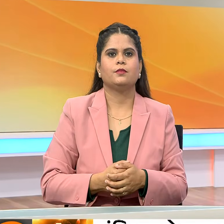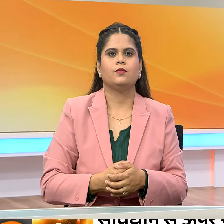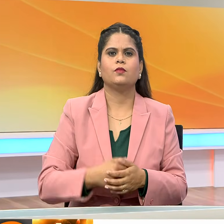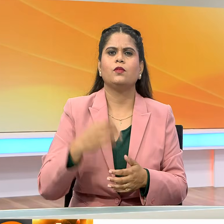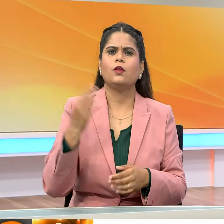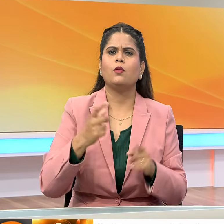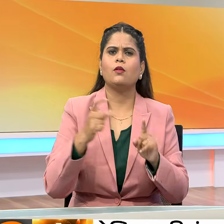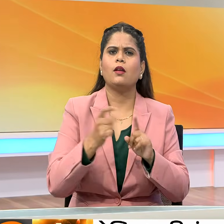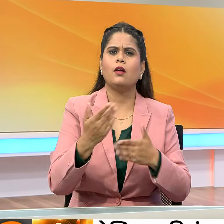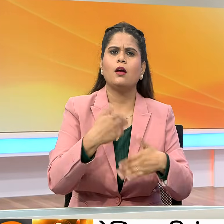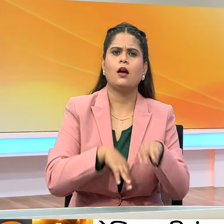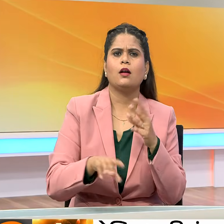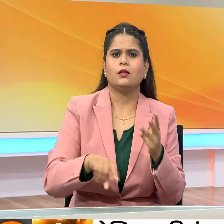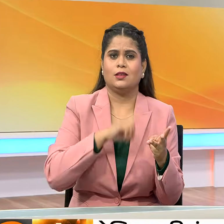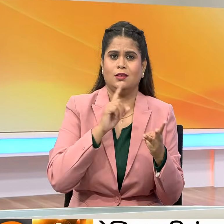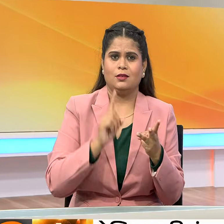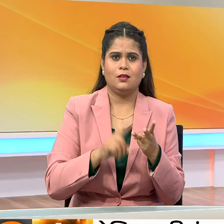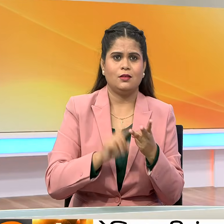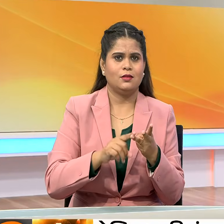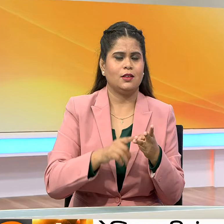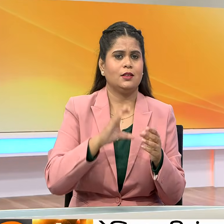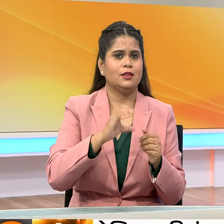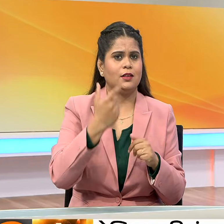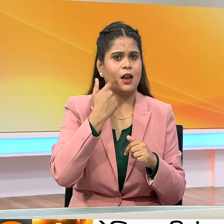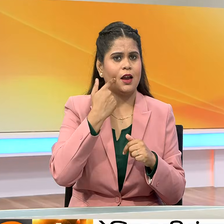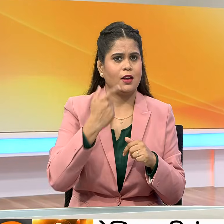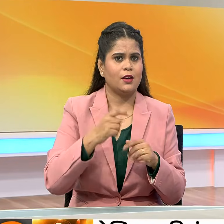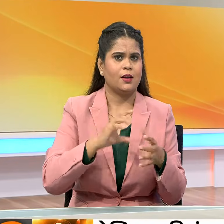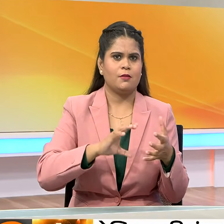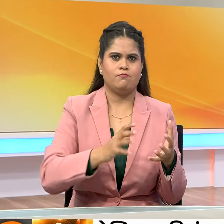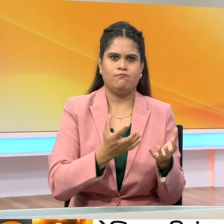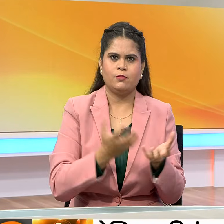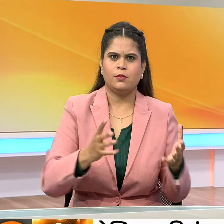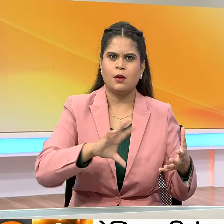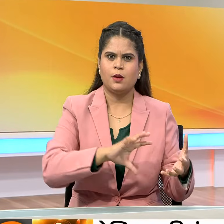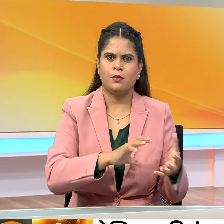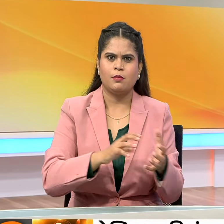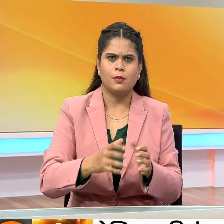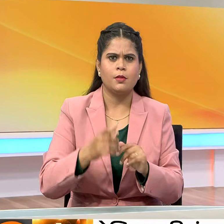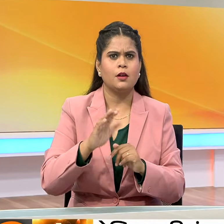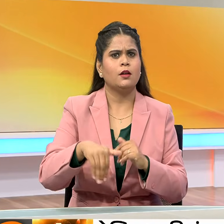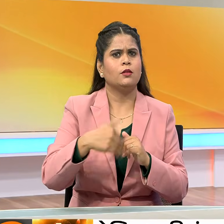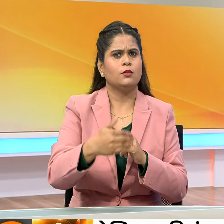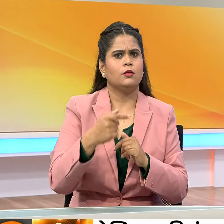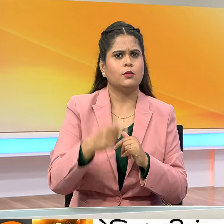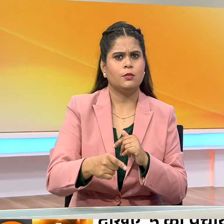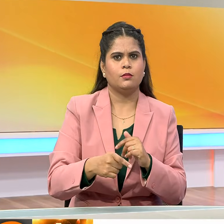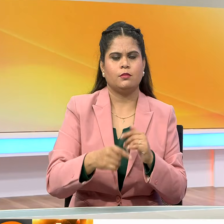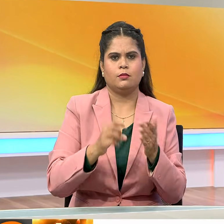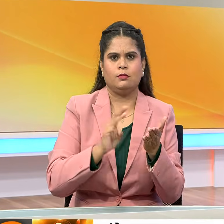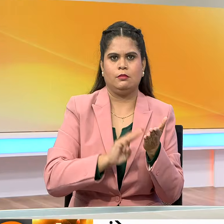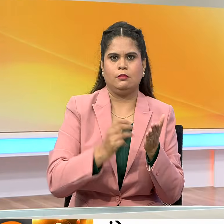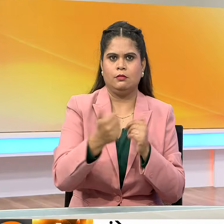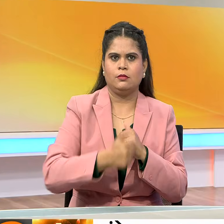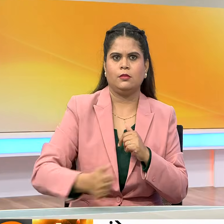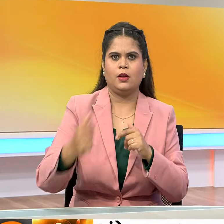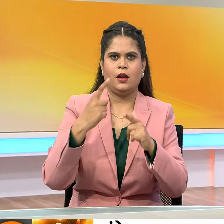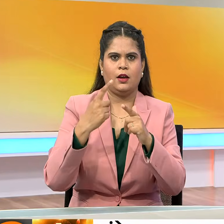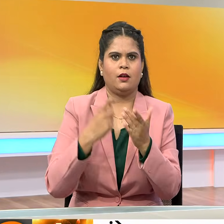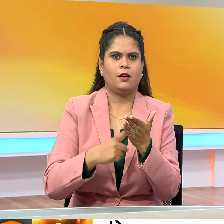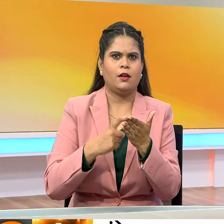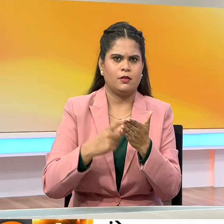नई दिल्ली में तीसरे CII मैन्युफैक्चरिंग कॉन्क्लेव में नीति आयोग के कार्यक्रम निदेशक राजीव सिंह ठाकुर ने उद्योग जगत